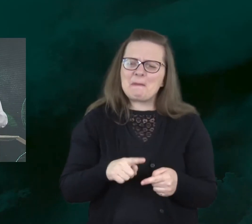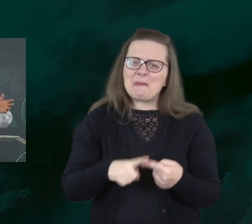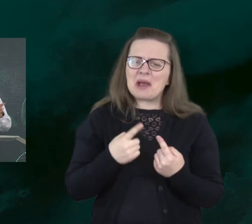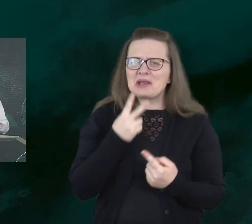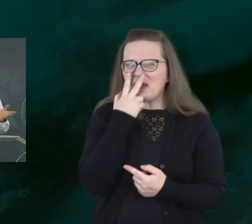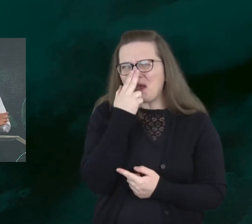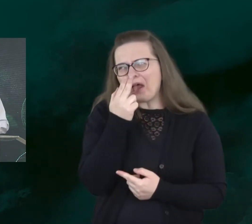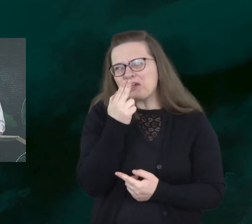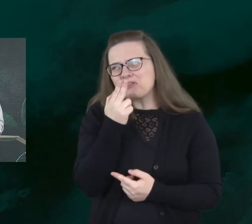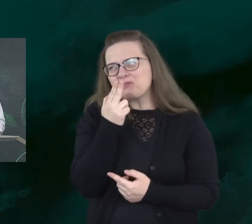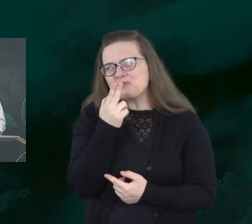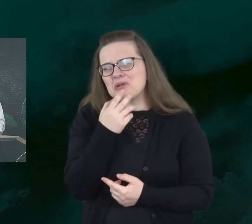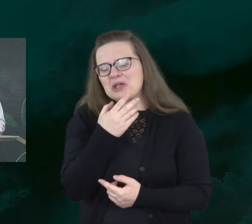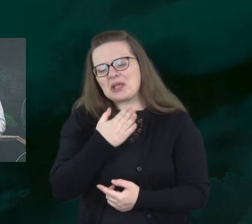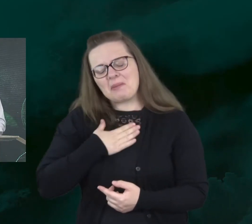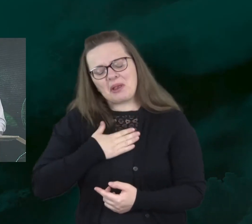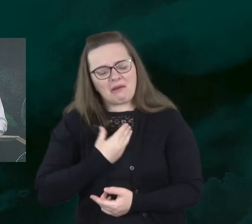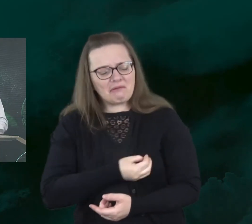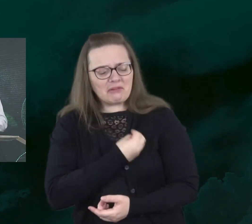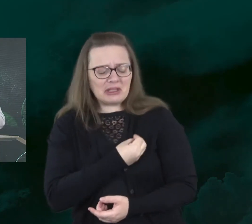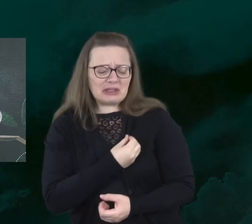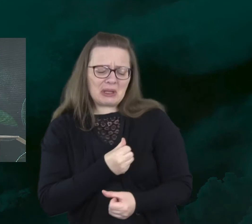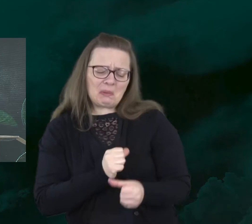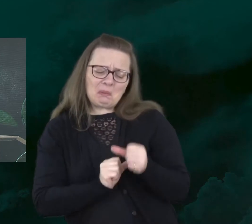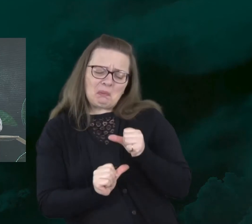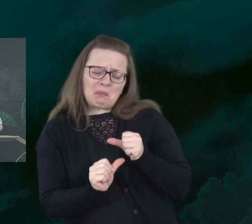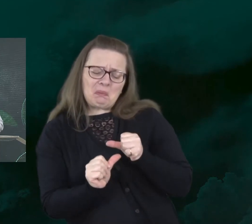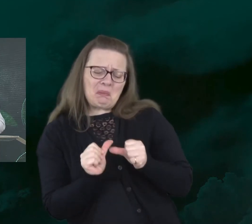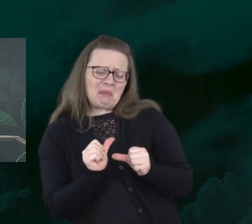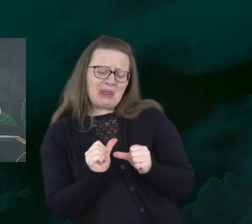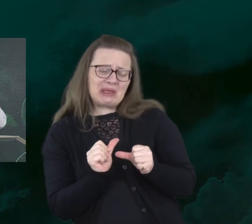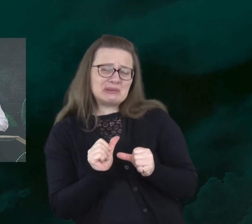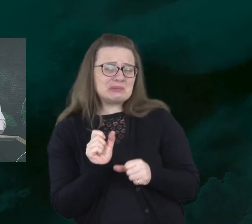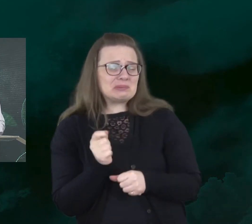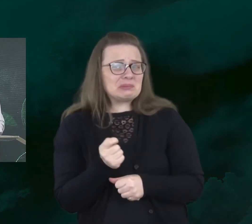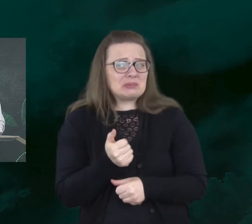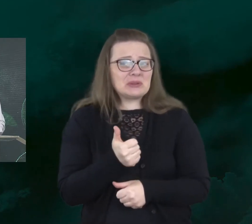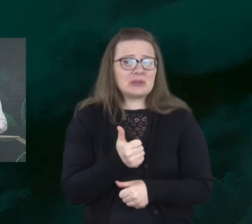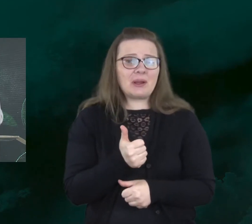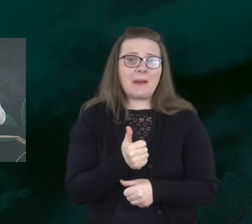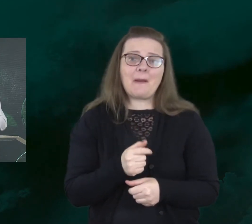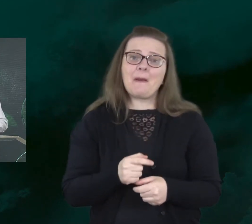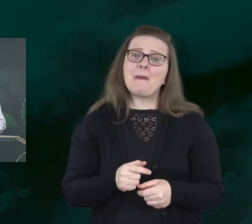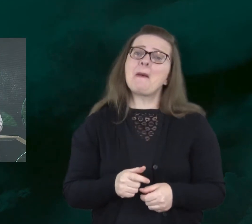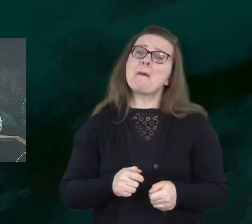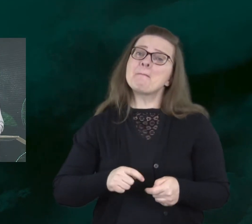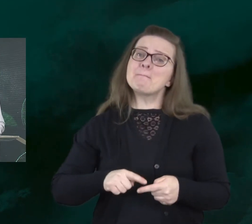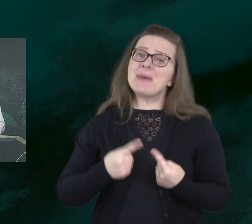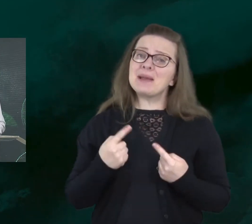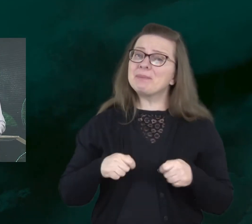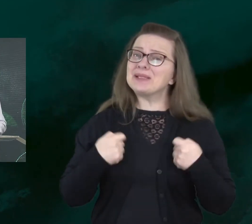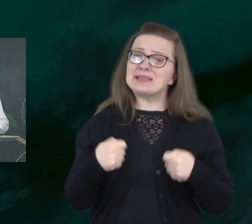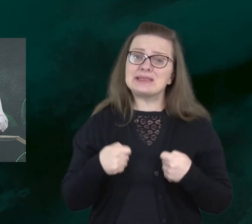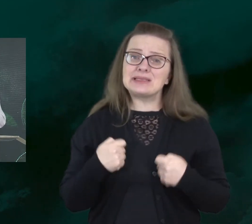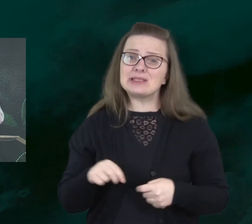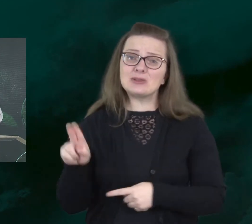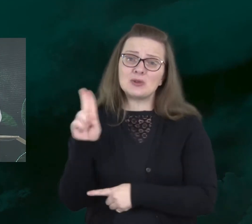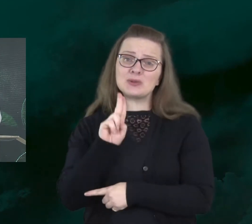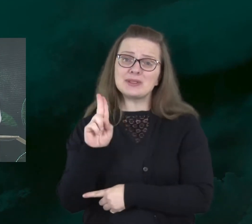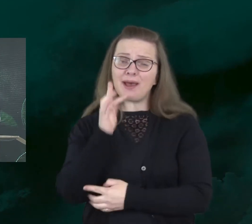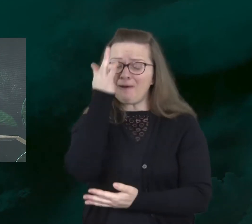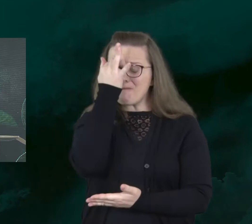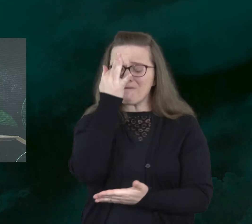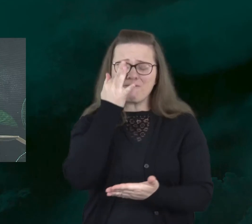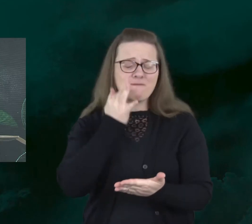assim água com açúcar, mas se você aplicar a fé, ainda pode acontecer, acredite nisso.